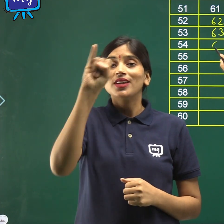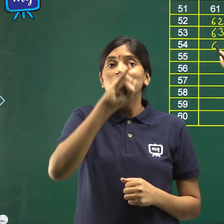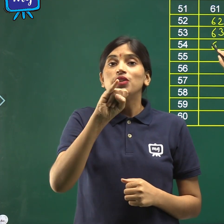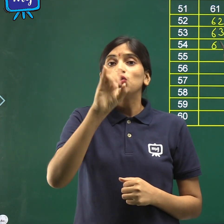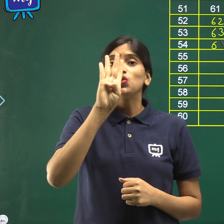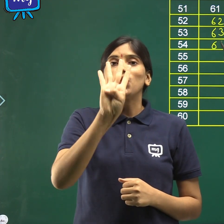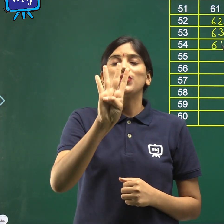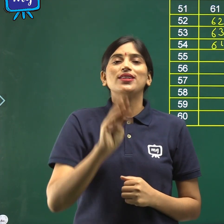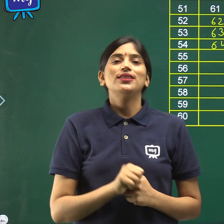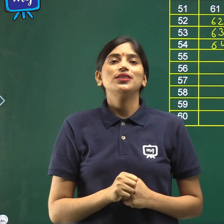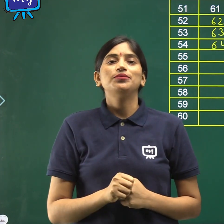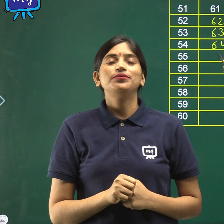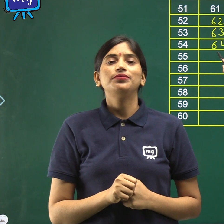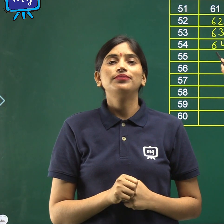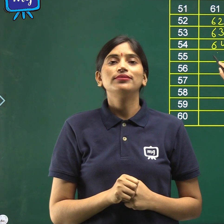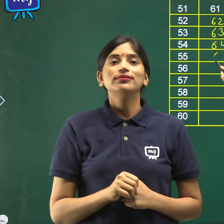64,